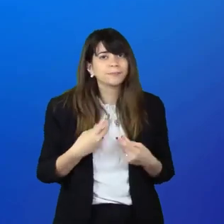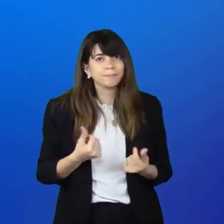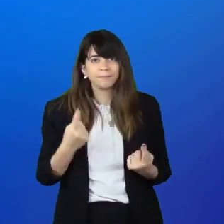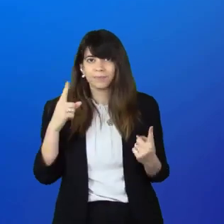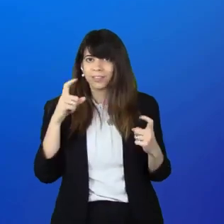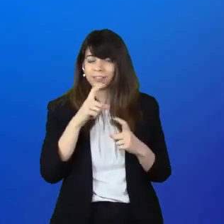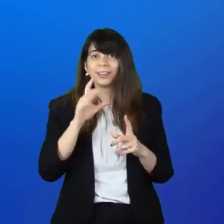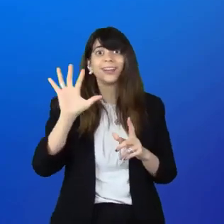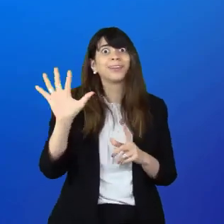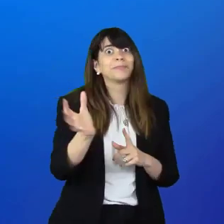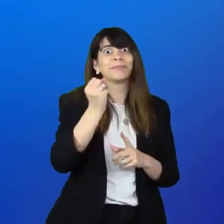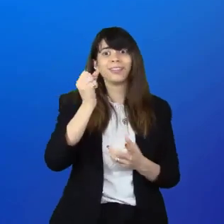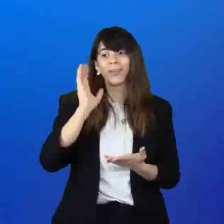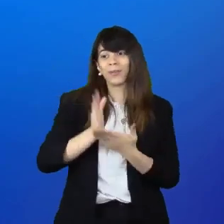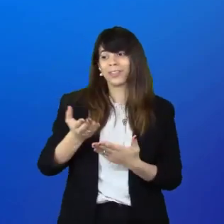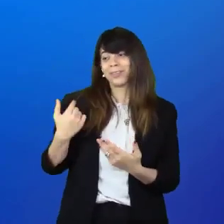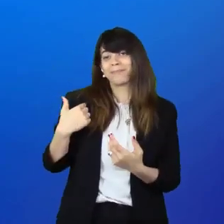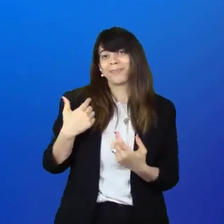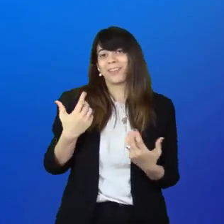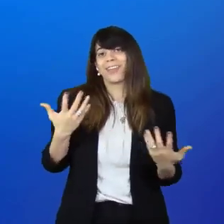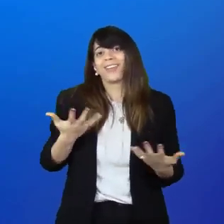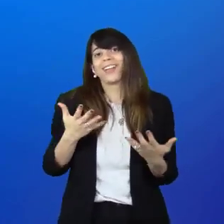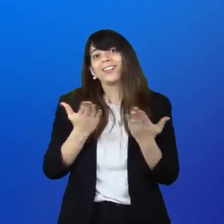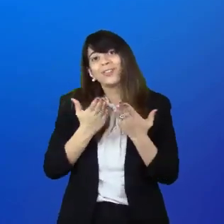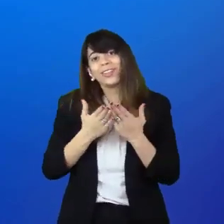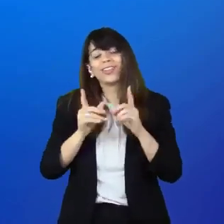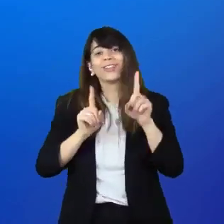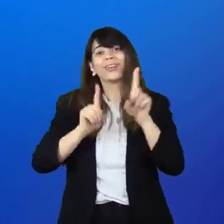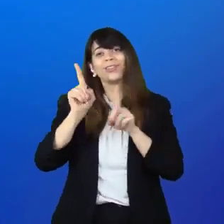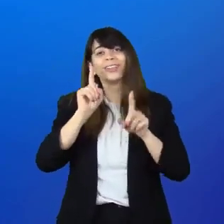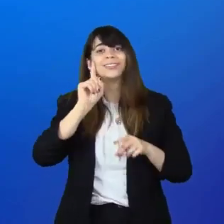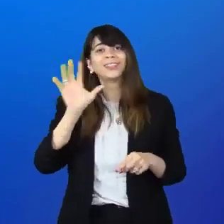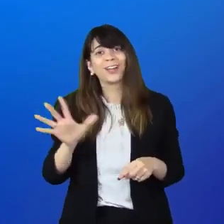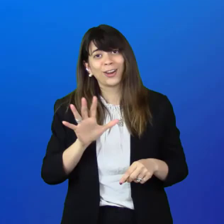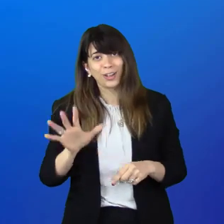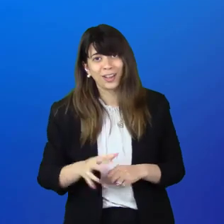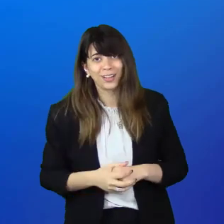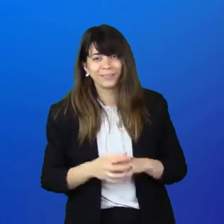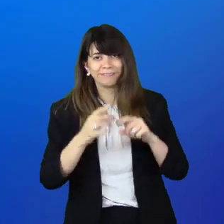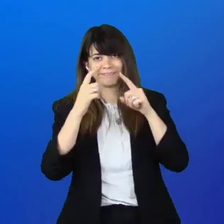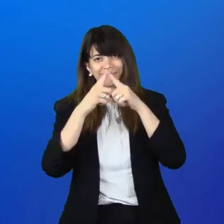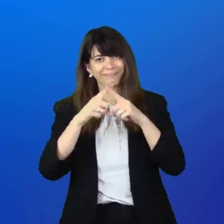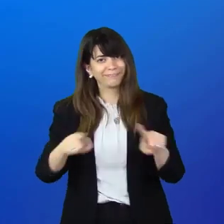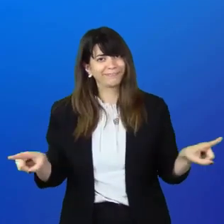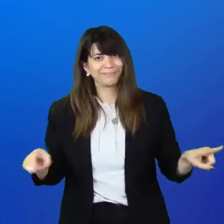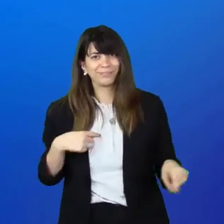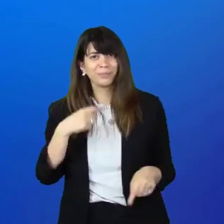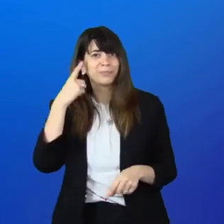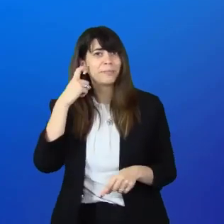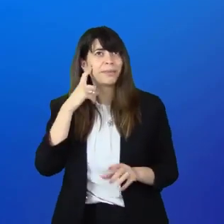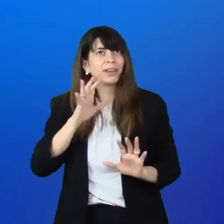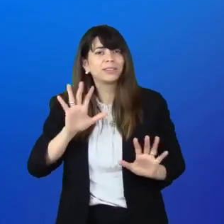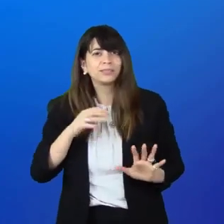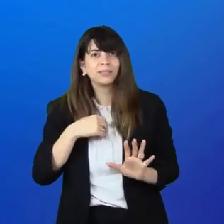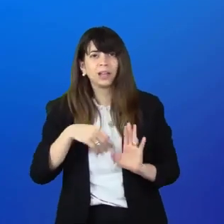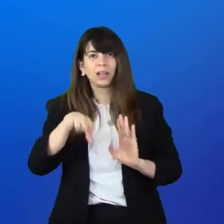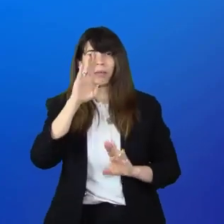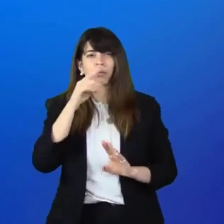perfil y era bastante difícil. Hasta que al final encontré lo que estoy estudiando ahora, que es psicología en la Facultad de